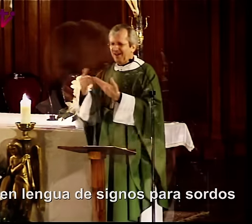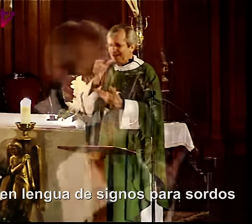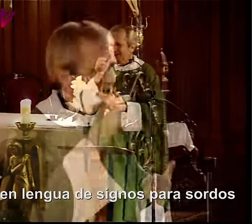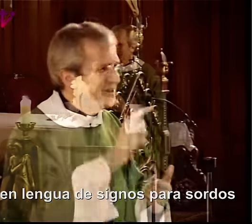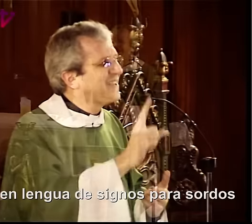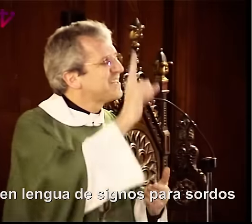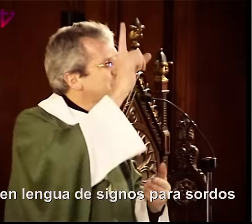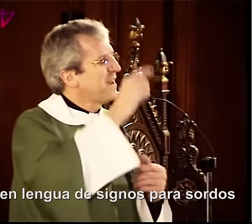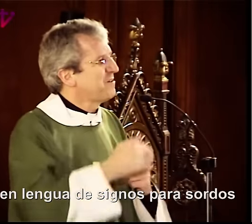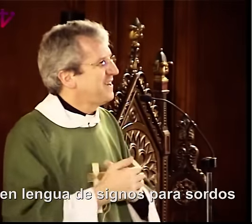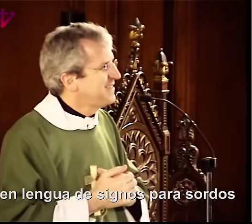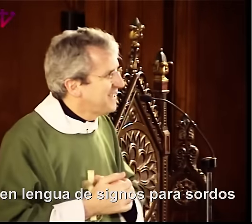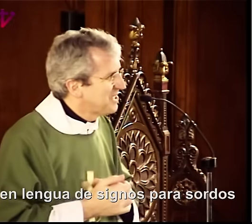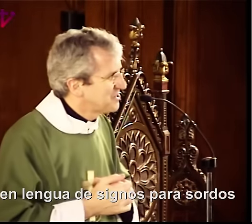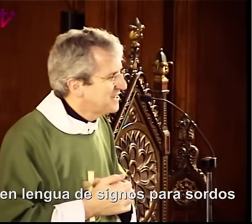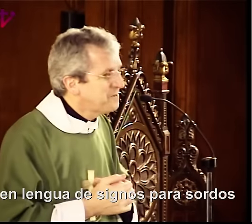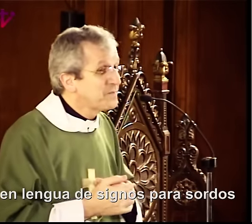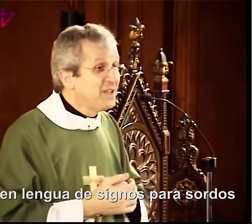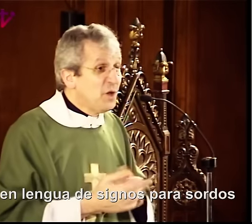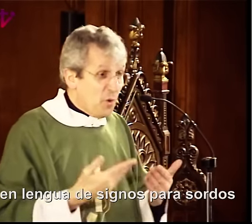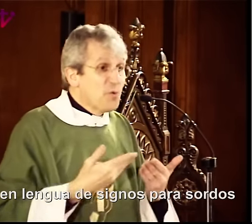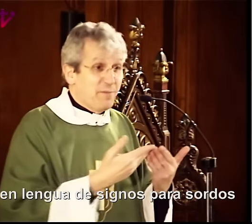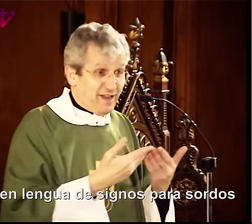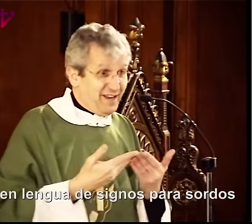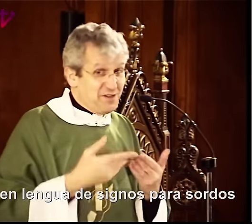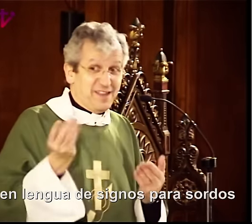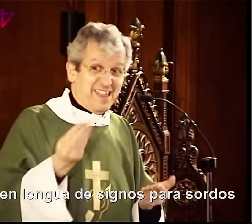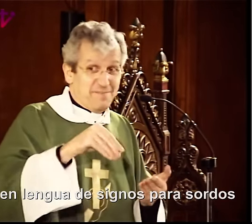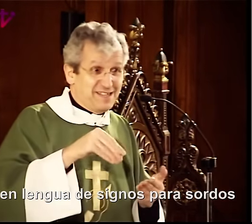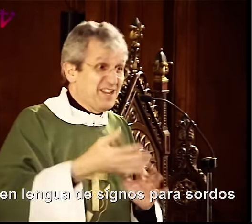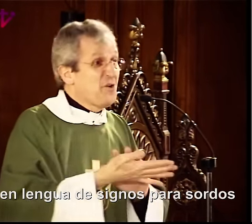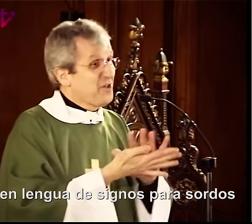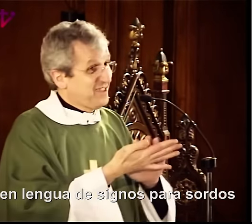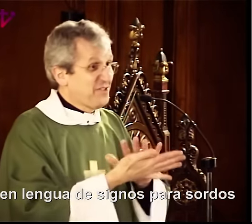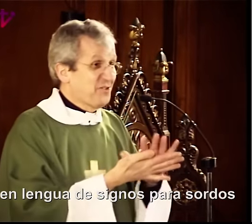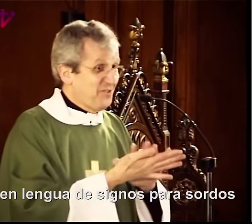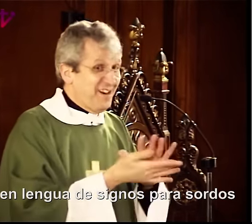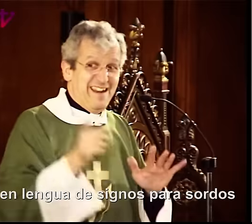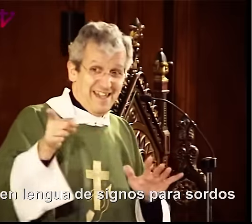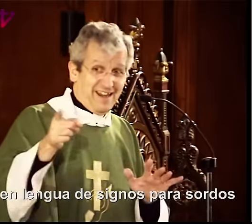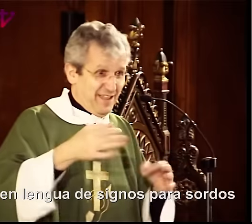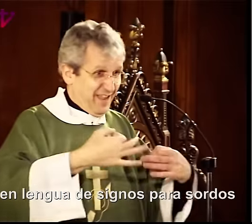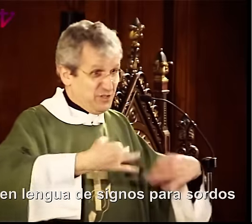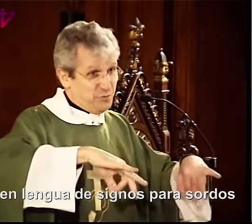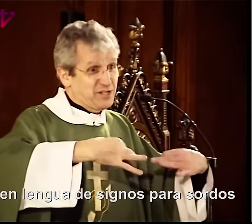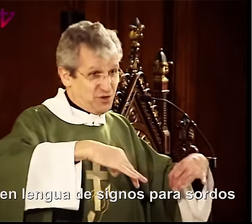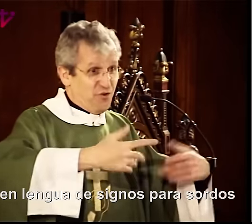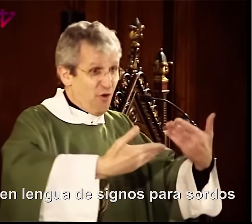evangelio que es palabra de Dios, ¿eh? Un evangelio que además lo intento leer en su versión